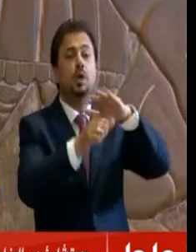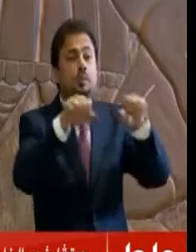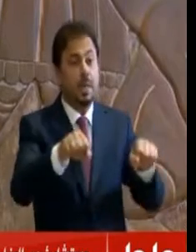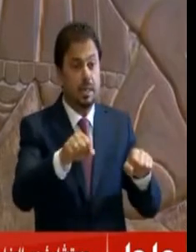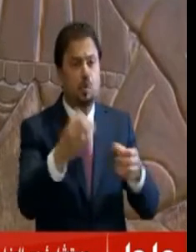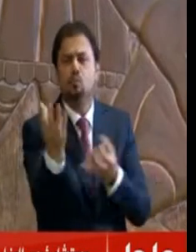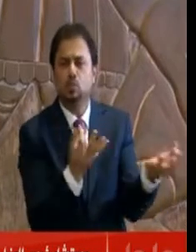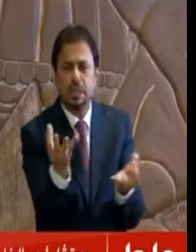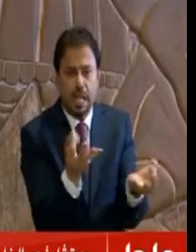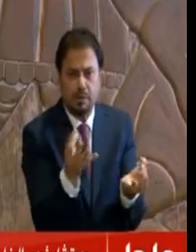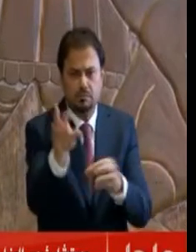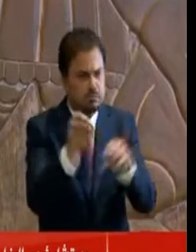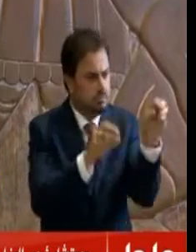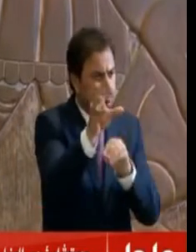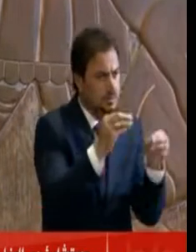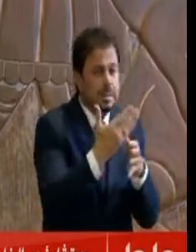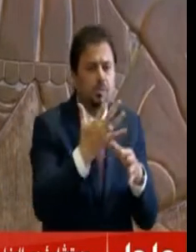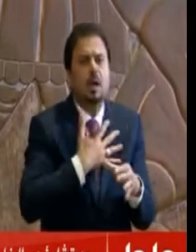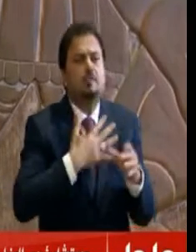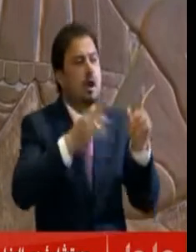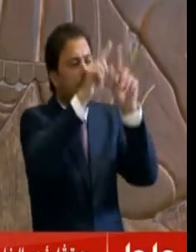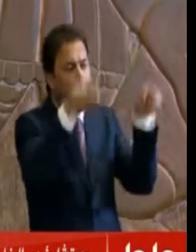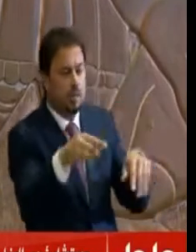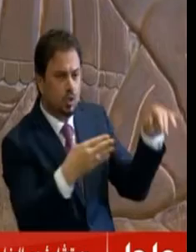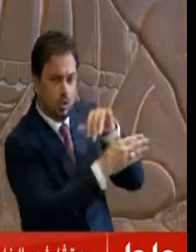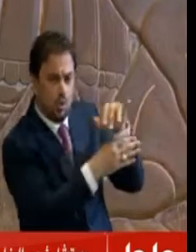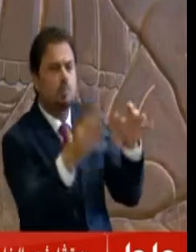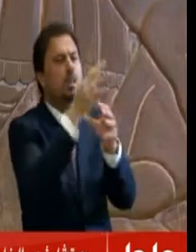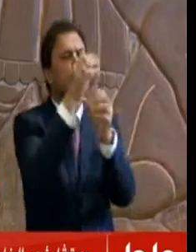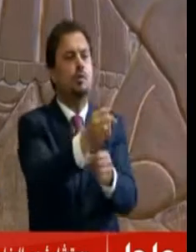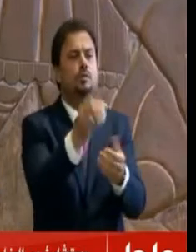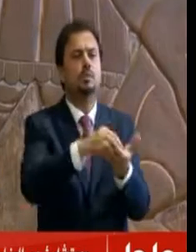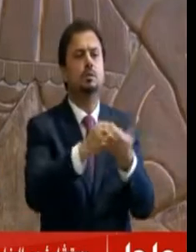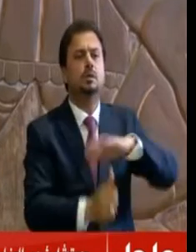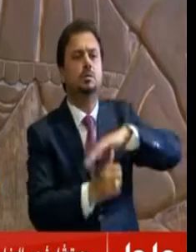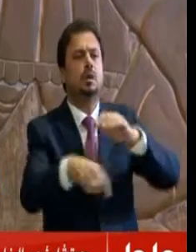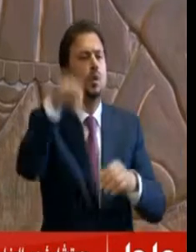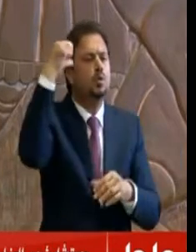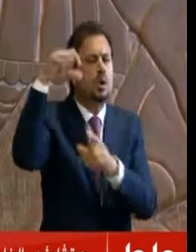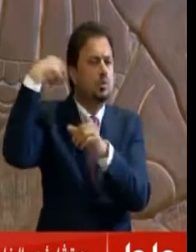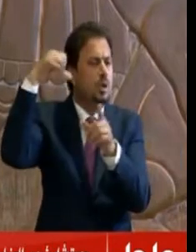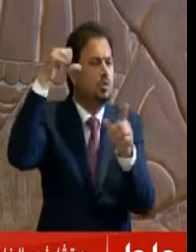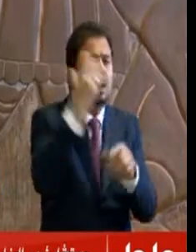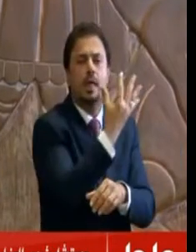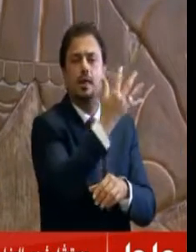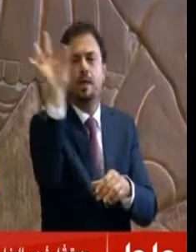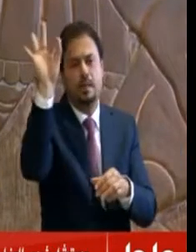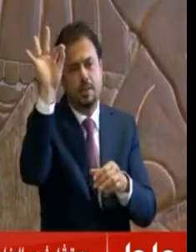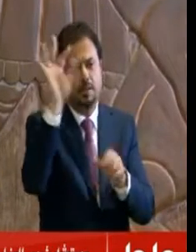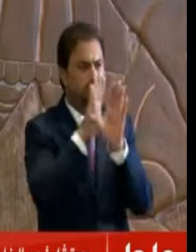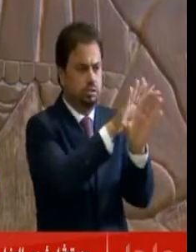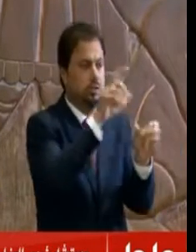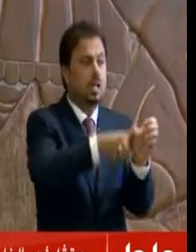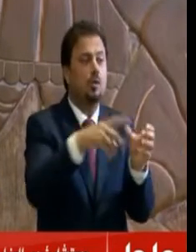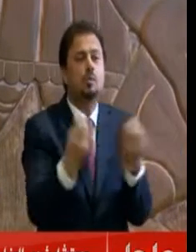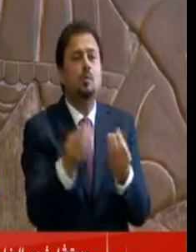ومستشاريه لتأمين هذه المخازن، وكان السادة الوزراء متعاونين جدا مع المفوضية